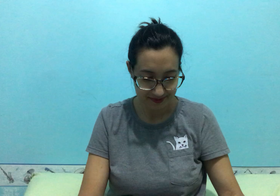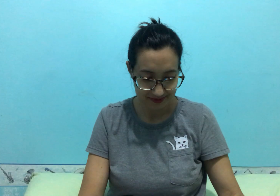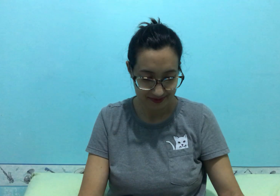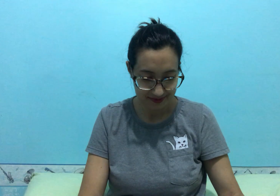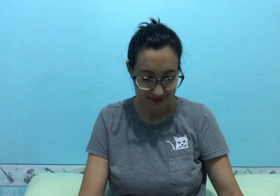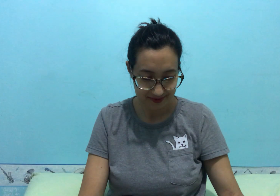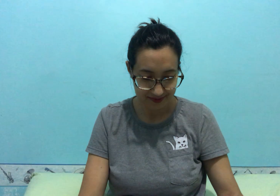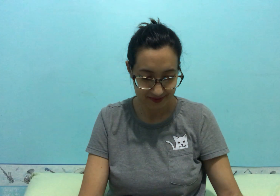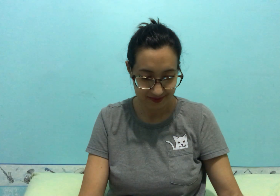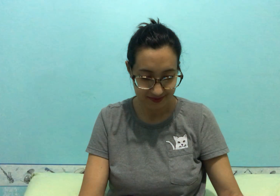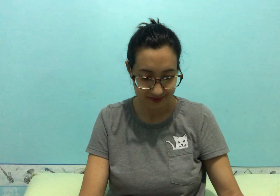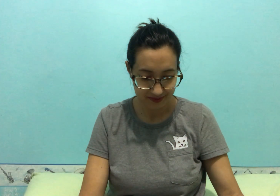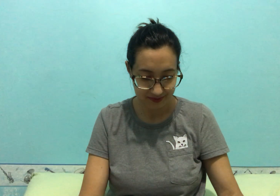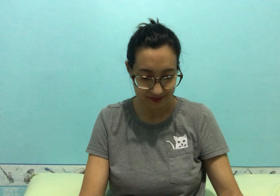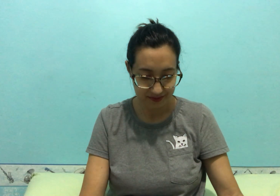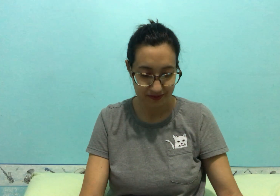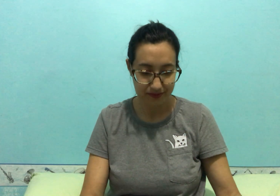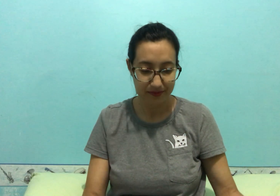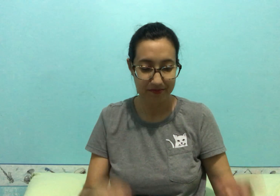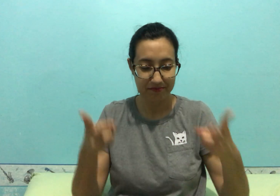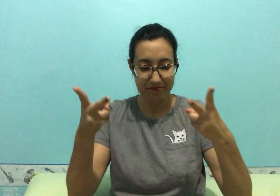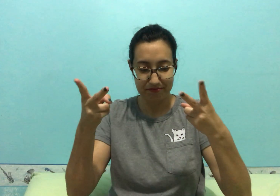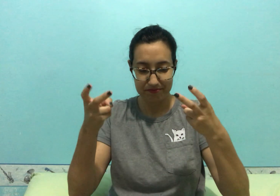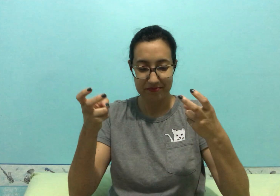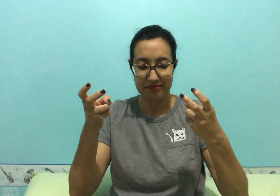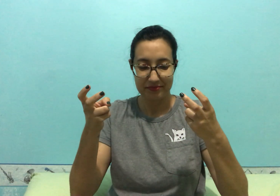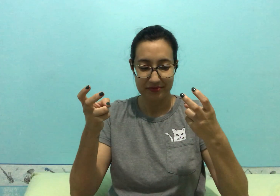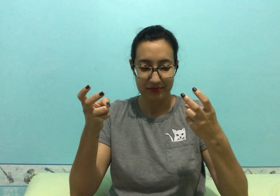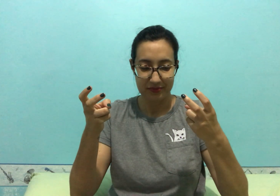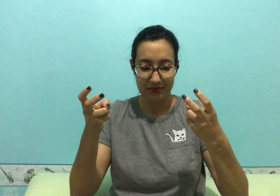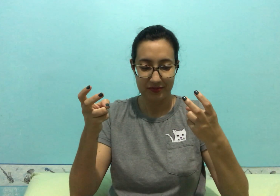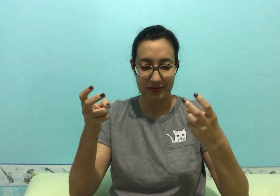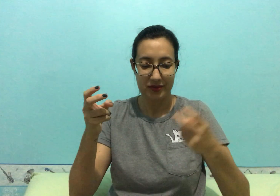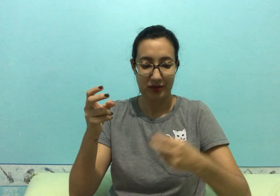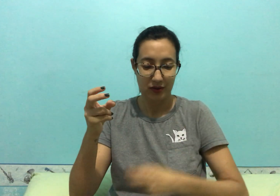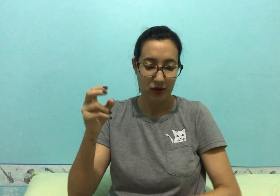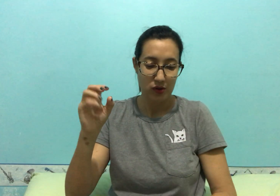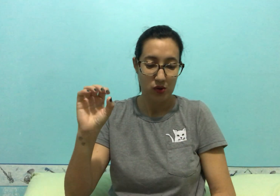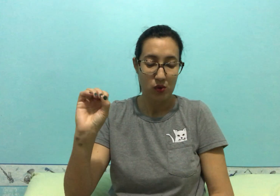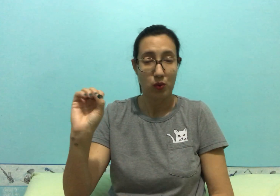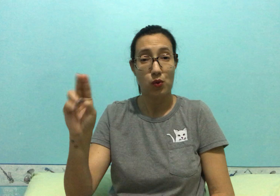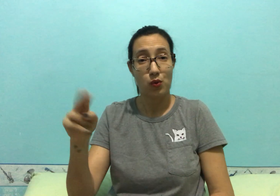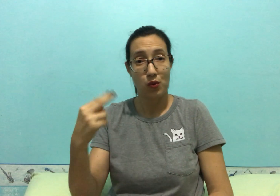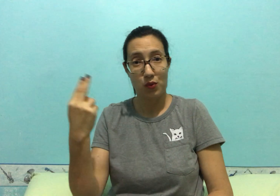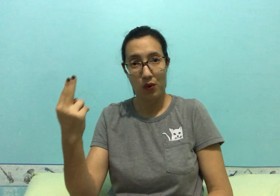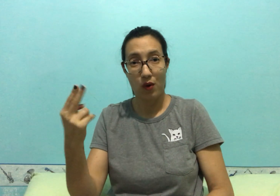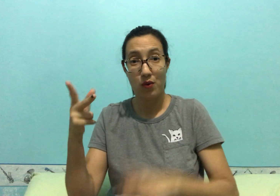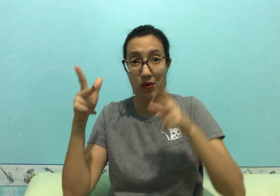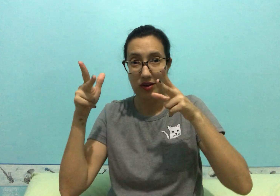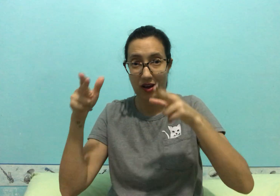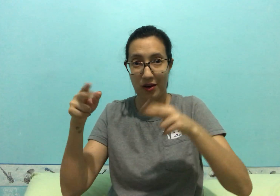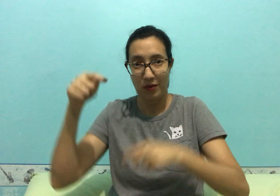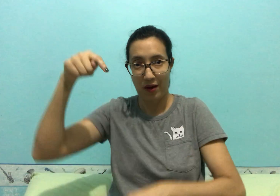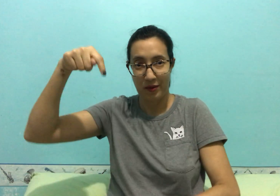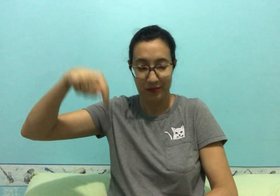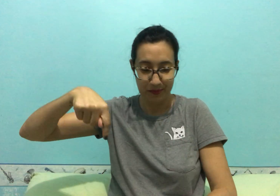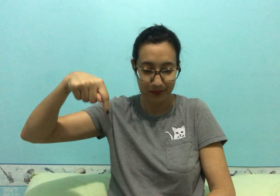né? E aí isso aqui é igual no OU. O OU dele com ele mesmo, vai sair ele mesmo. E aí aqui agora um último,